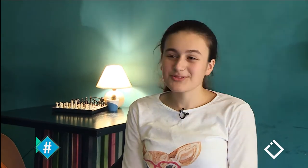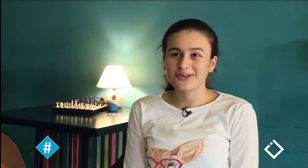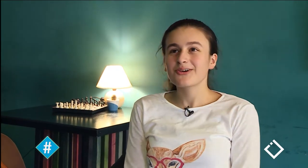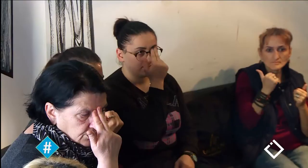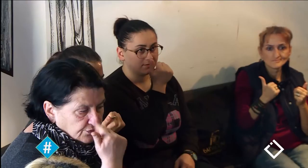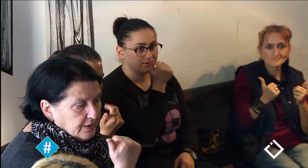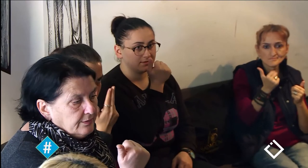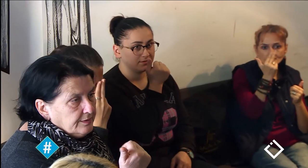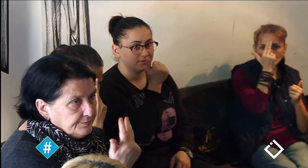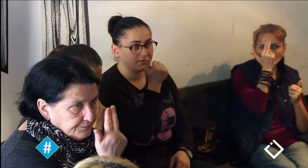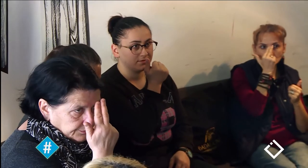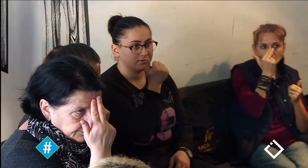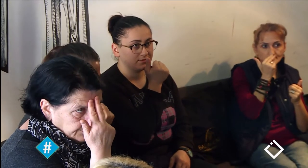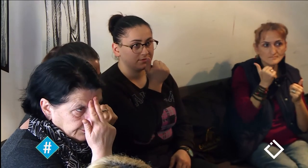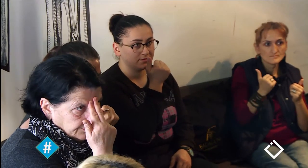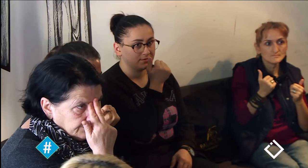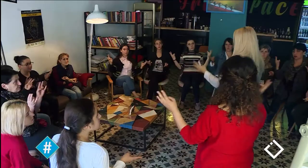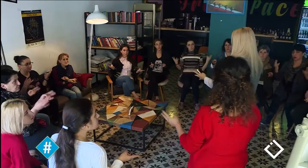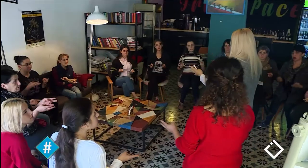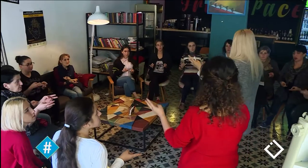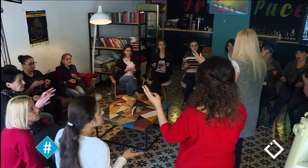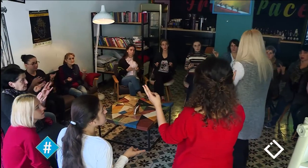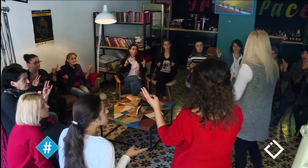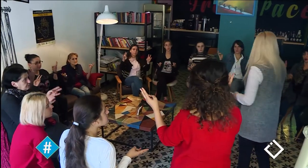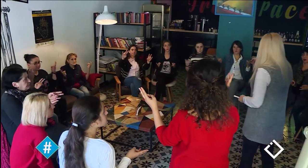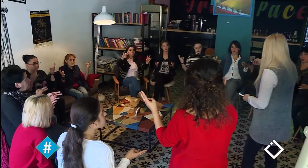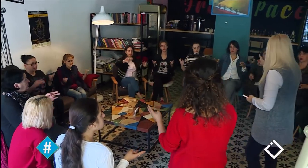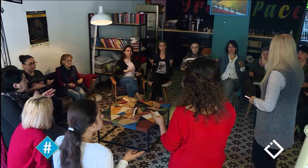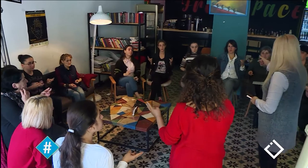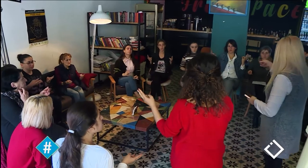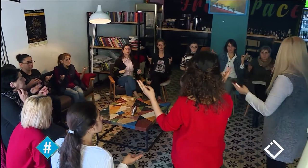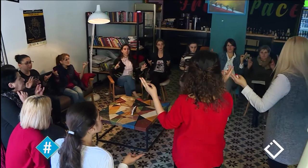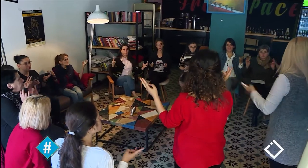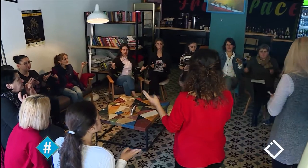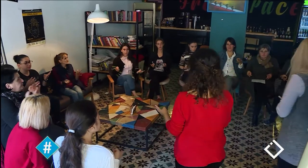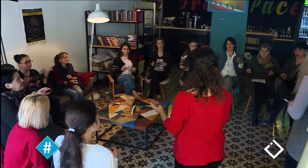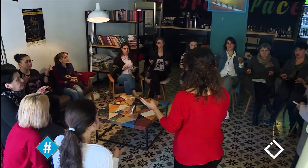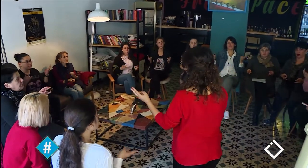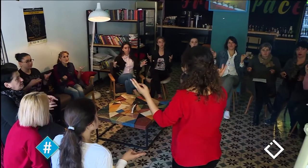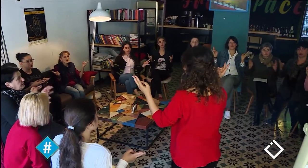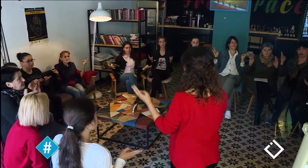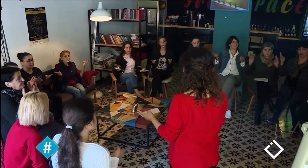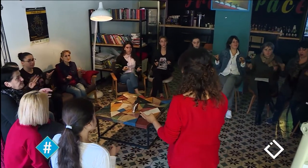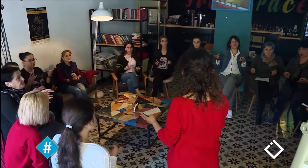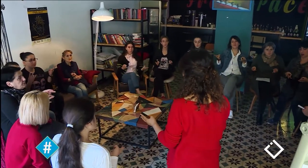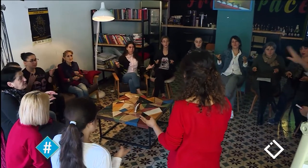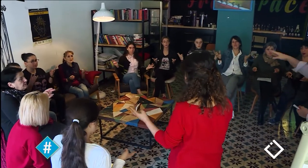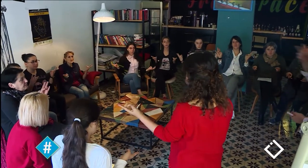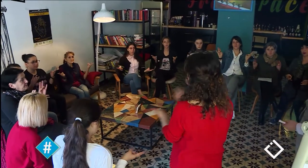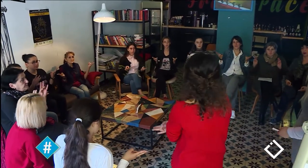მინდოდა, რომ კომუნიკაციის ეს ხერხიც მესწავლა. ზოგადად ნახეთება ზემო და ქვემო, ჭირდება, ჭირდება. ესე